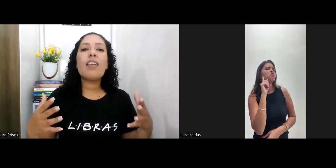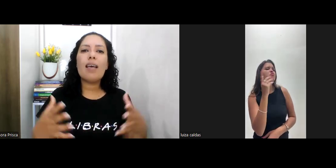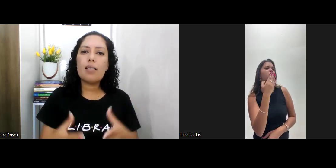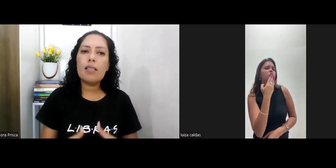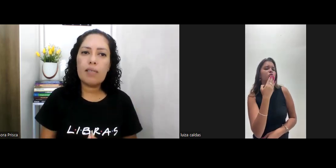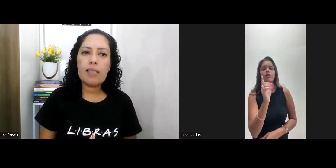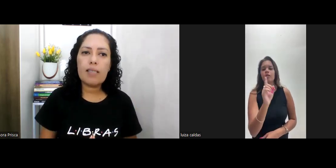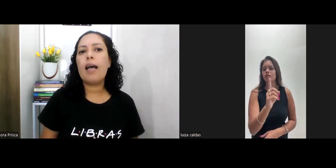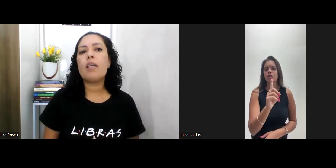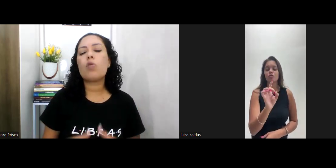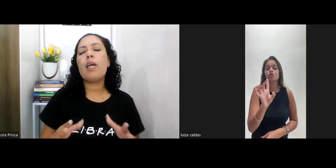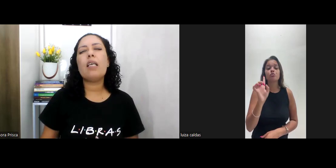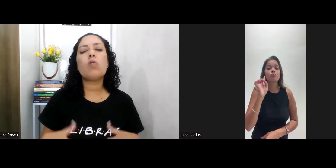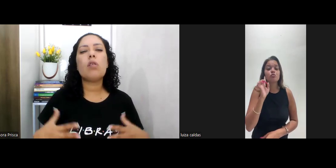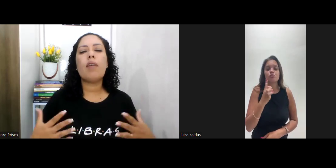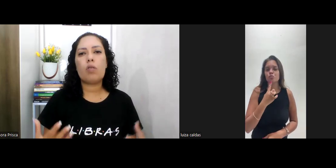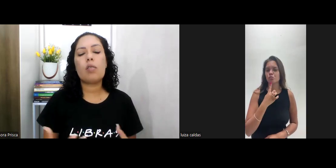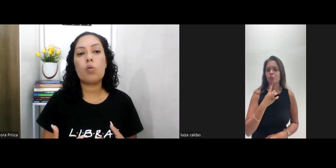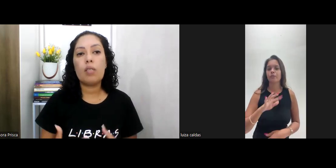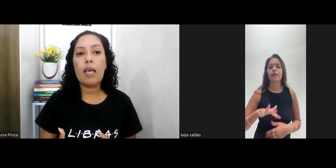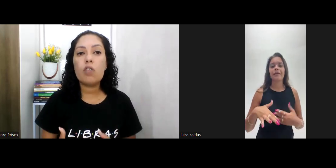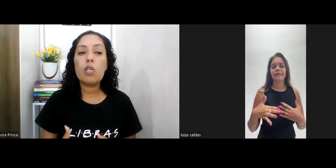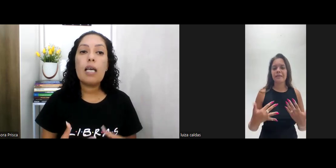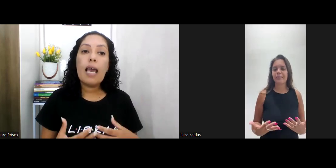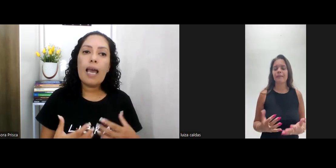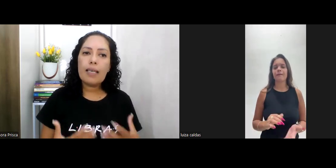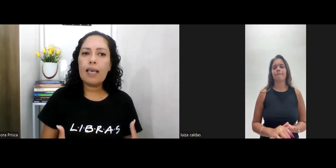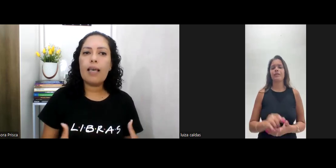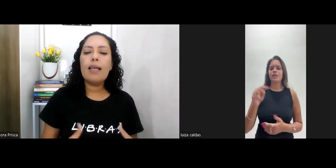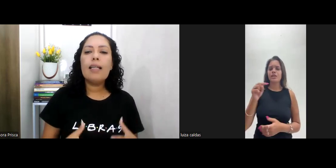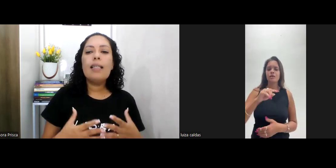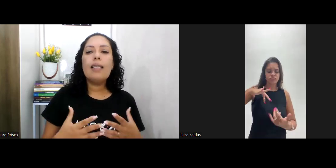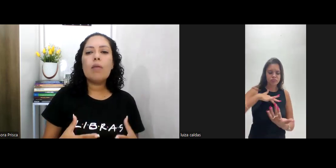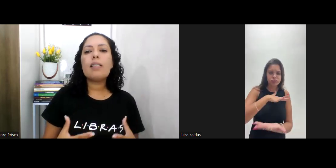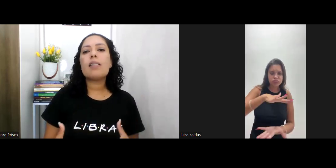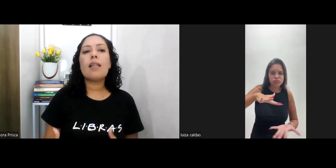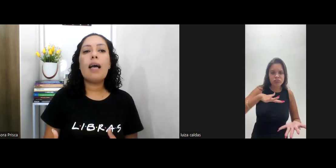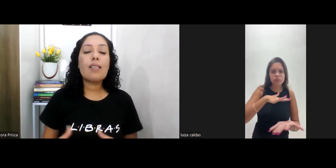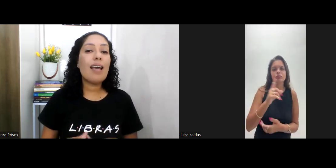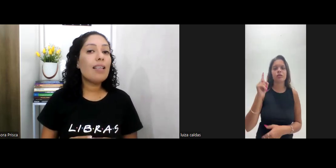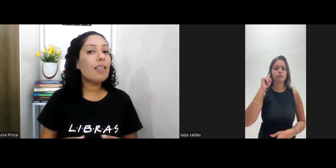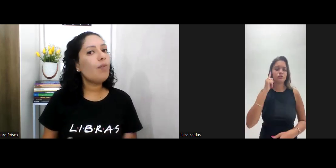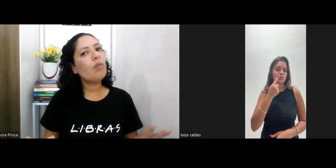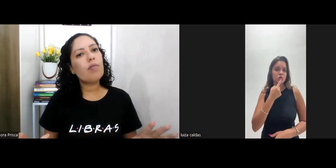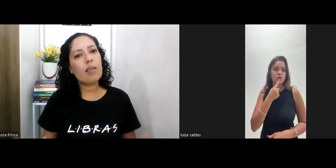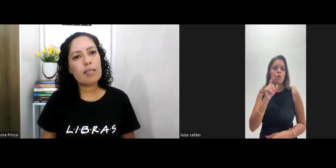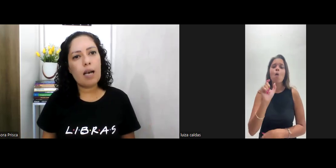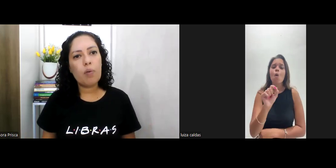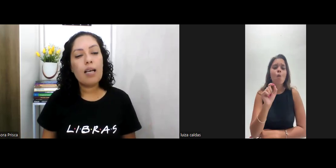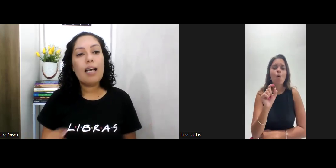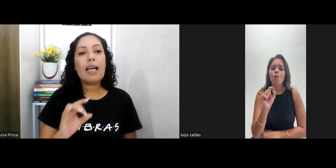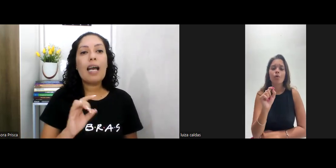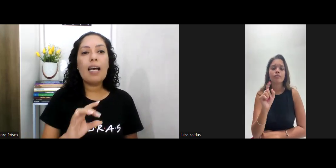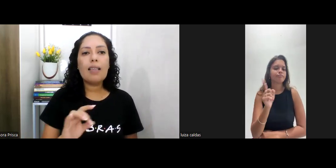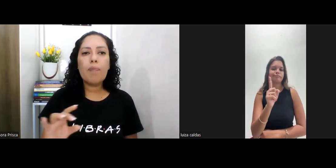quando conhece a língua de sinais, conhece o universo da surdez, é que língua de sinais, ela não é